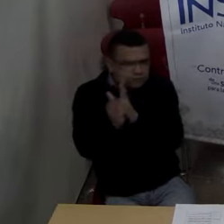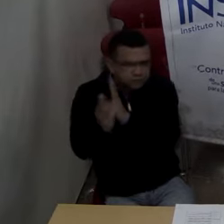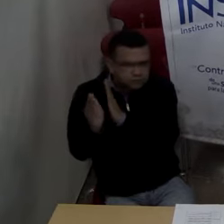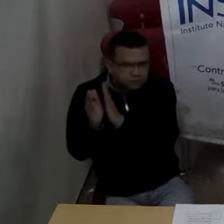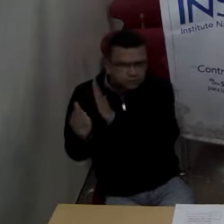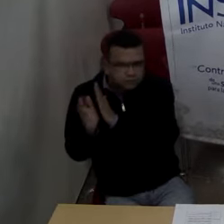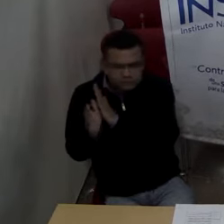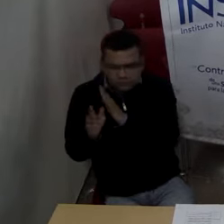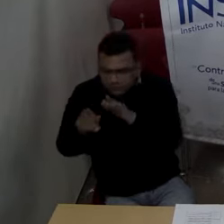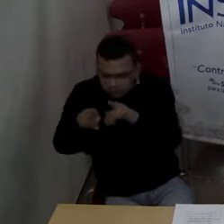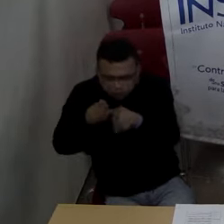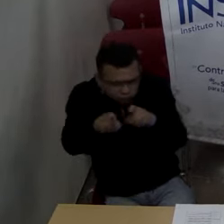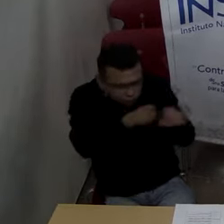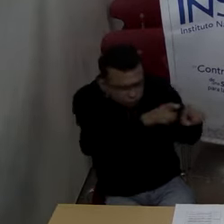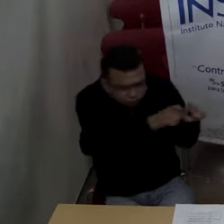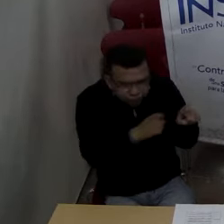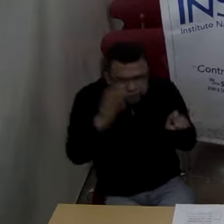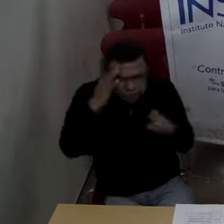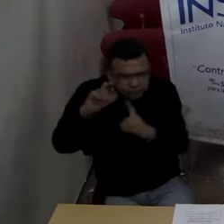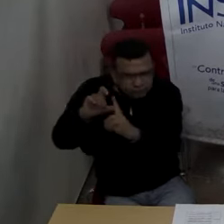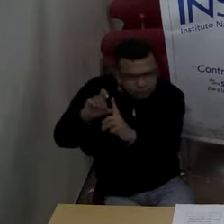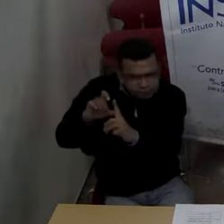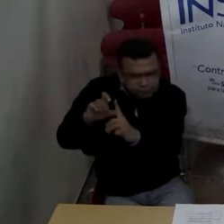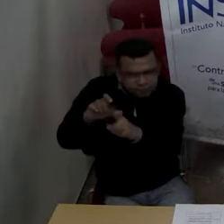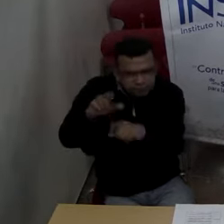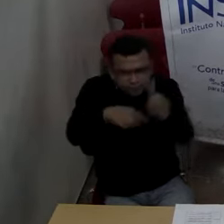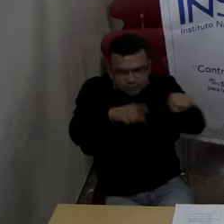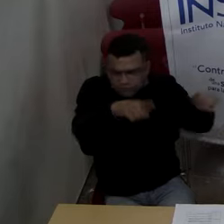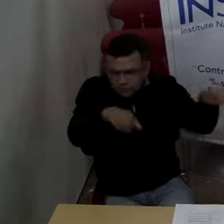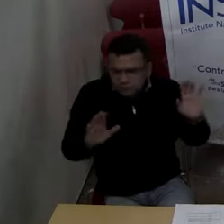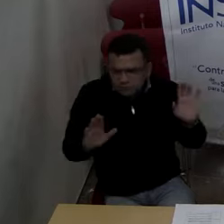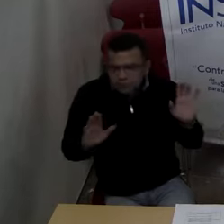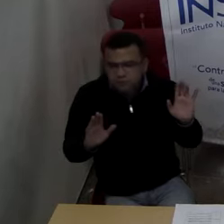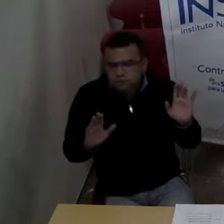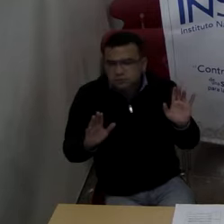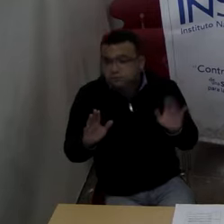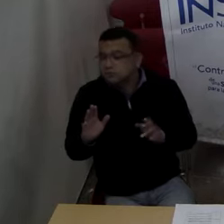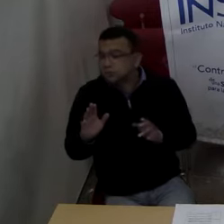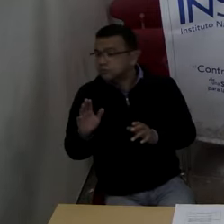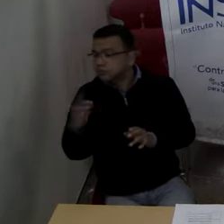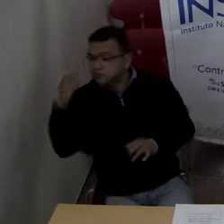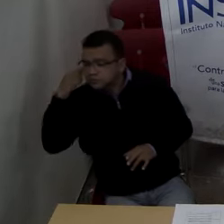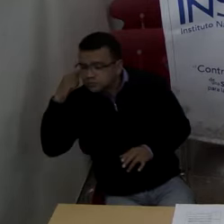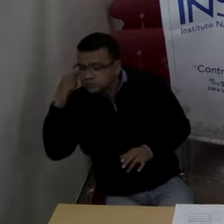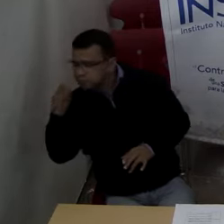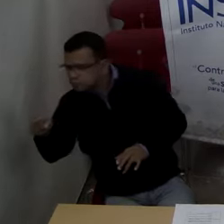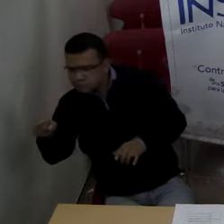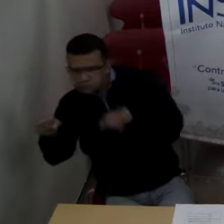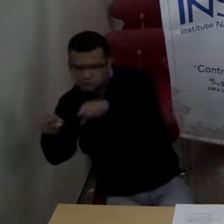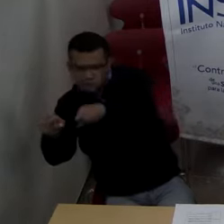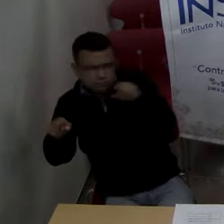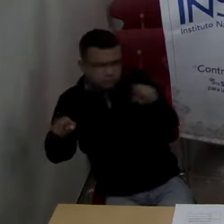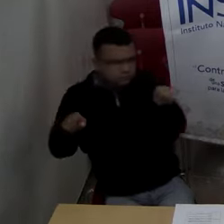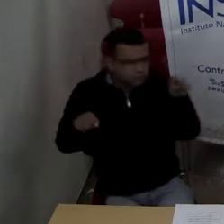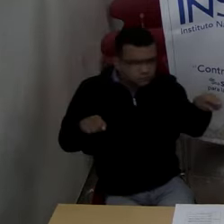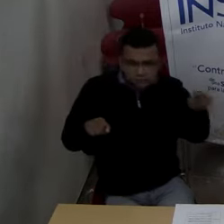la discriminación auditiva particular del habla y los cierres